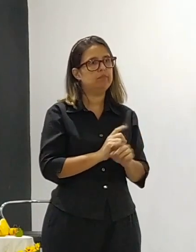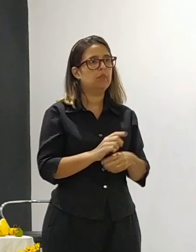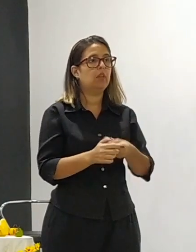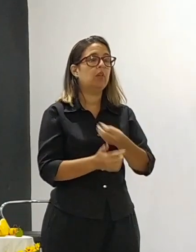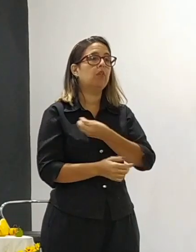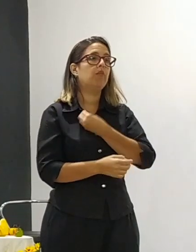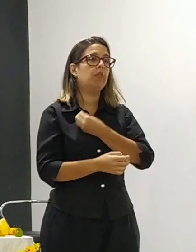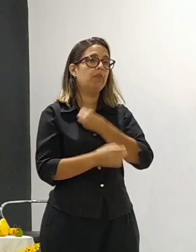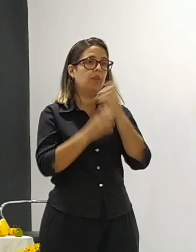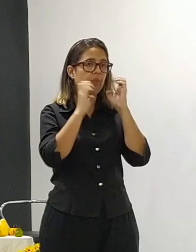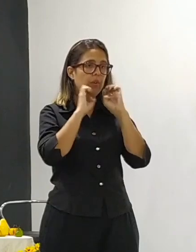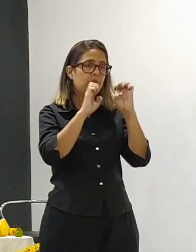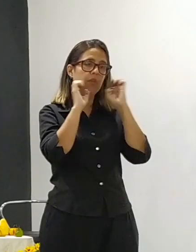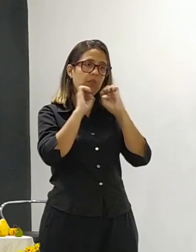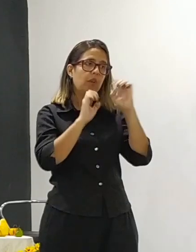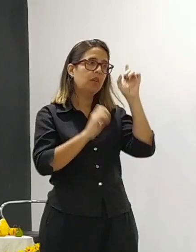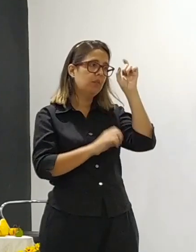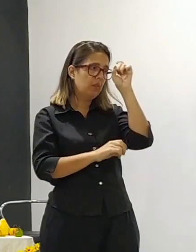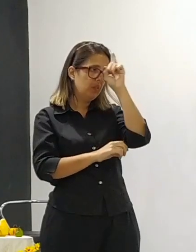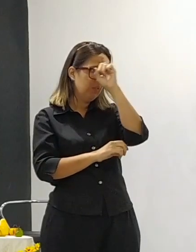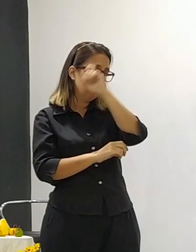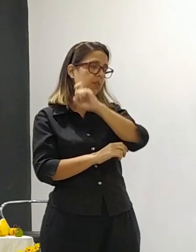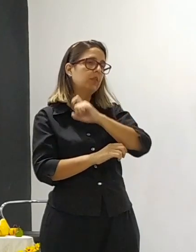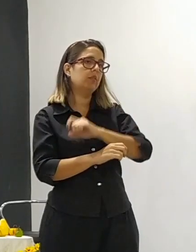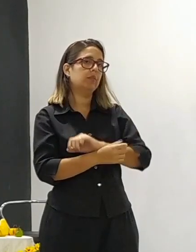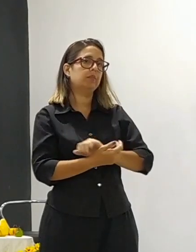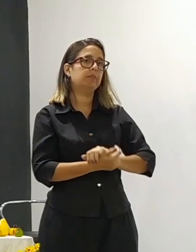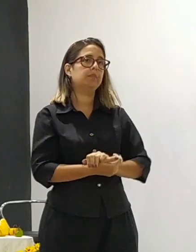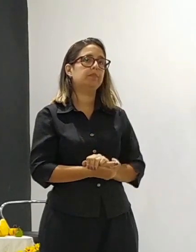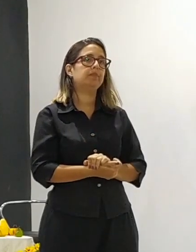Viver o evangelho é difícil. É verdade.